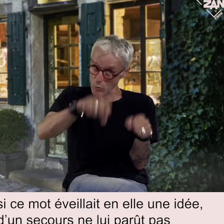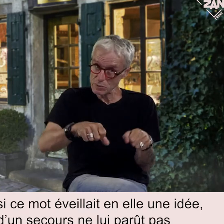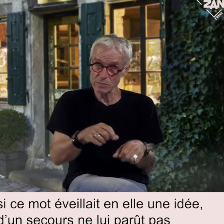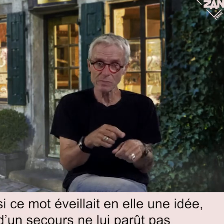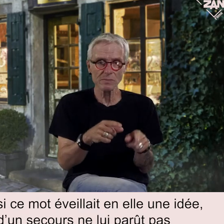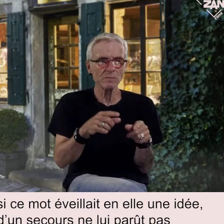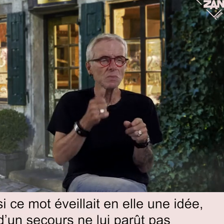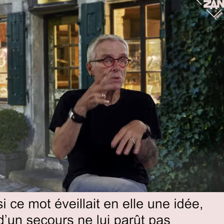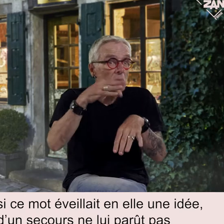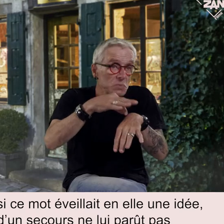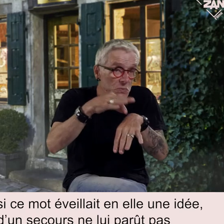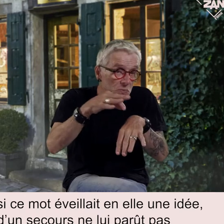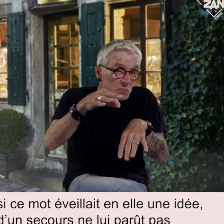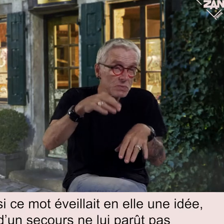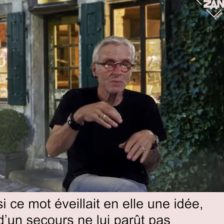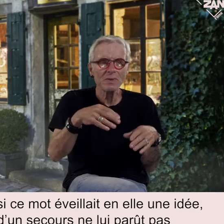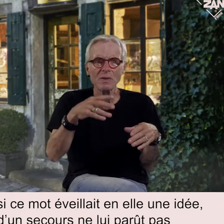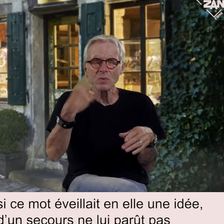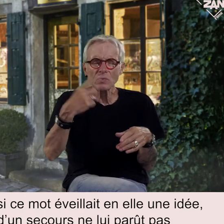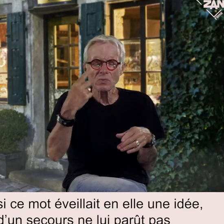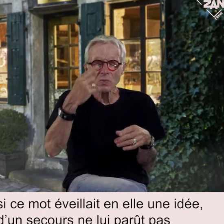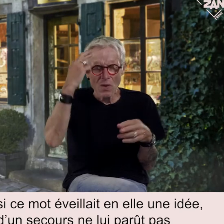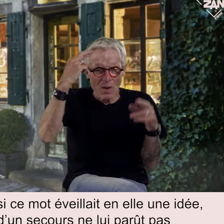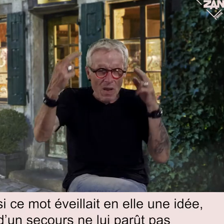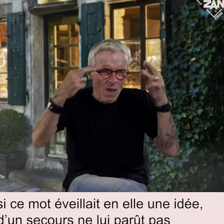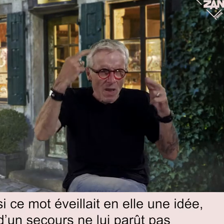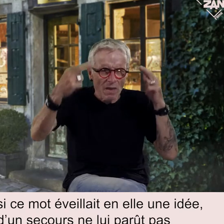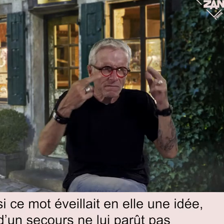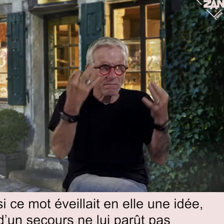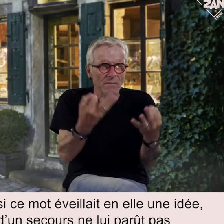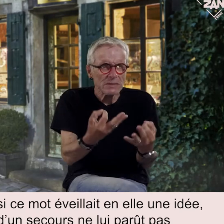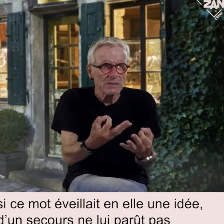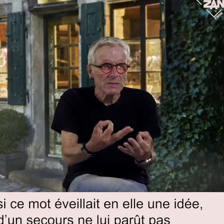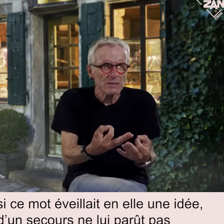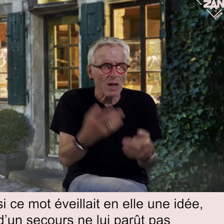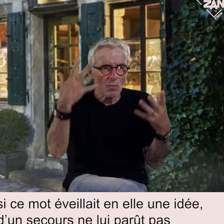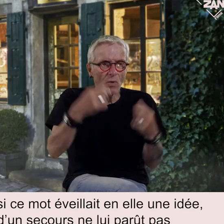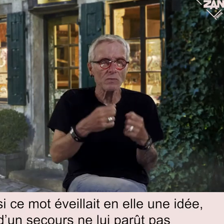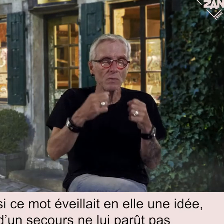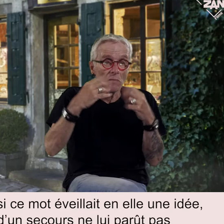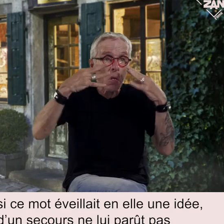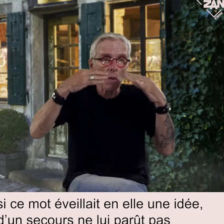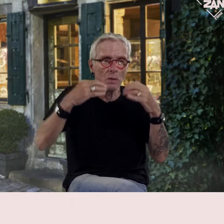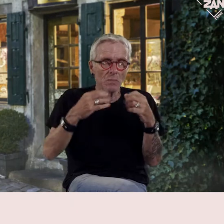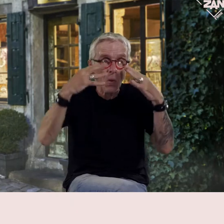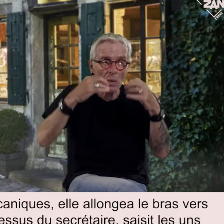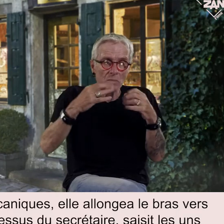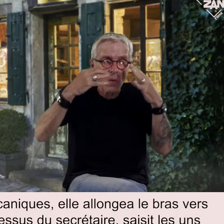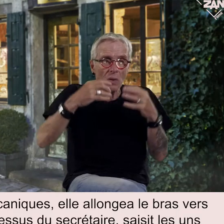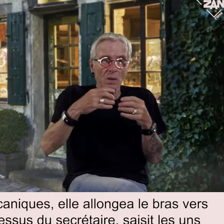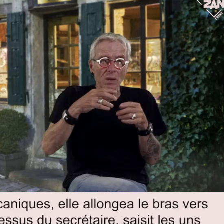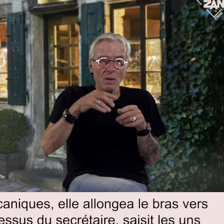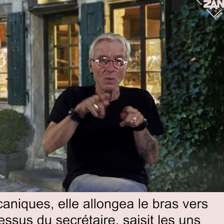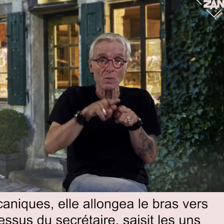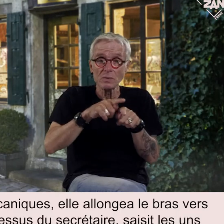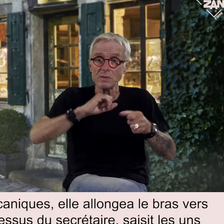Durant quelques minutes, elle resta absorbée en une méditation profonde, coupée de pleurs et de tressaillements. Puis avec